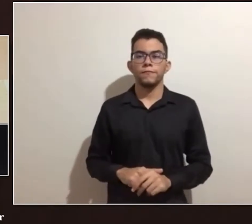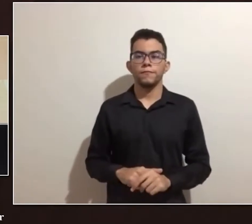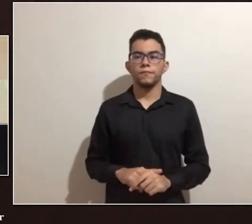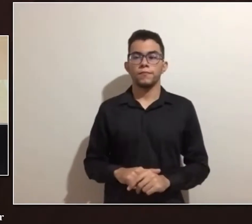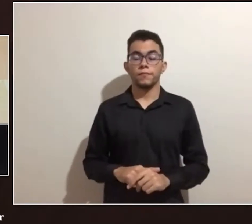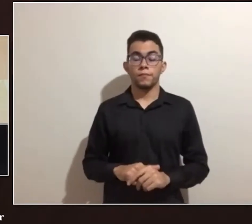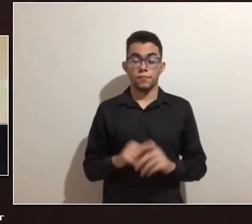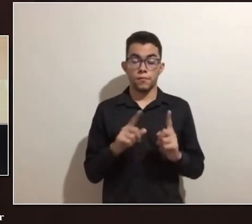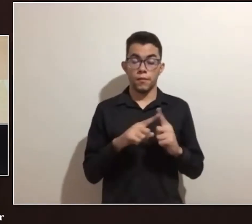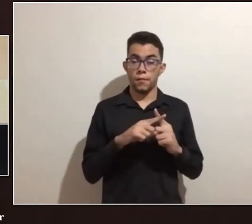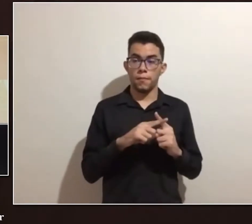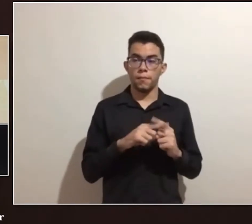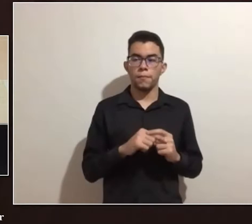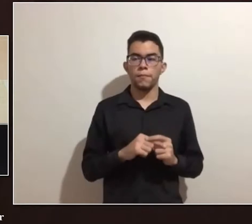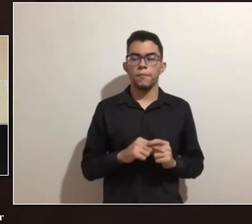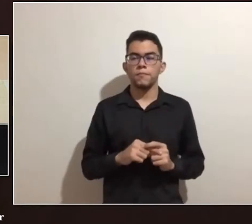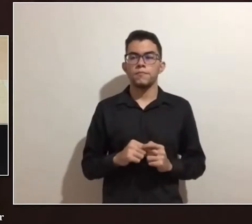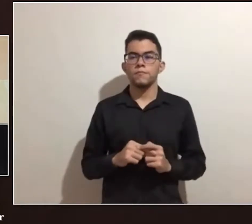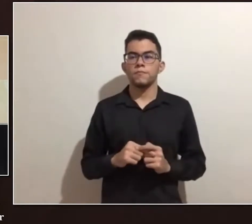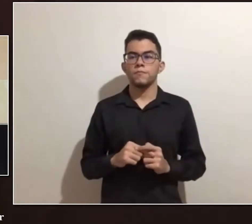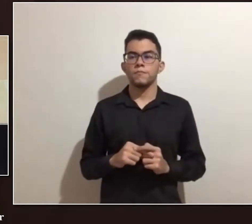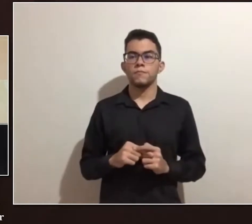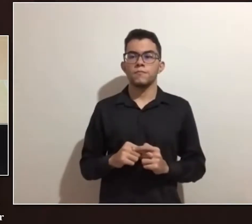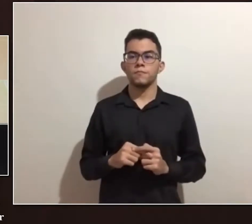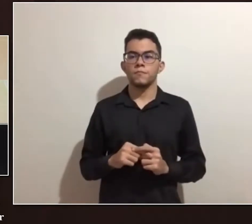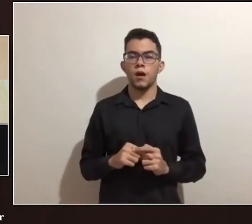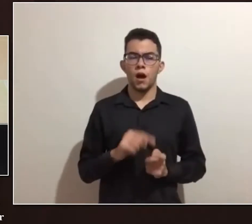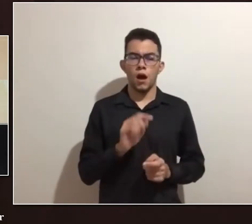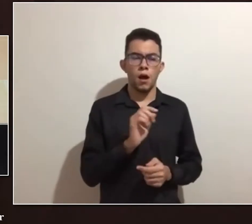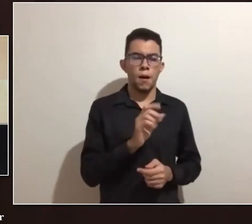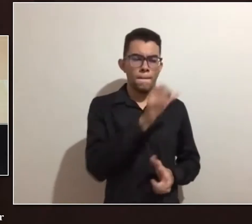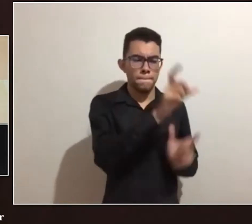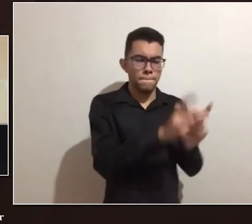Mas a todos quantos o